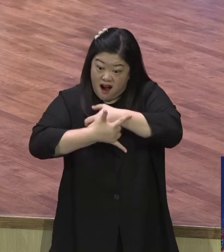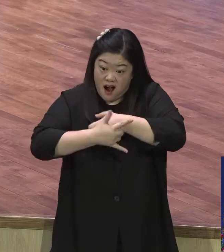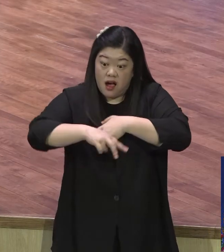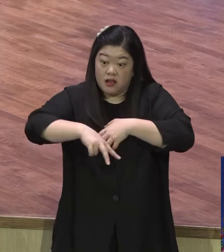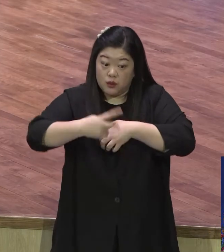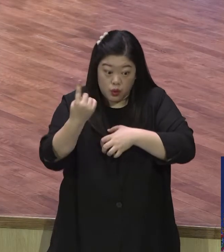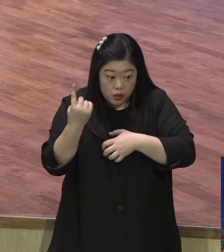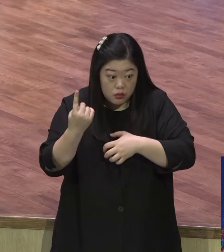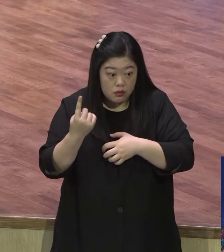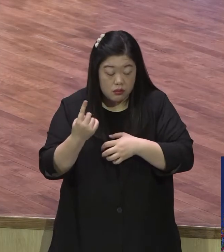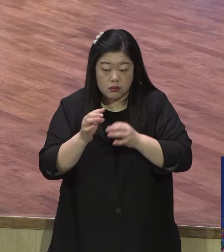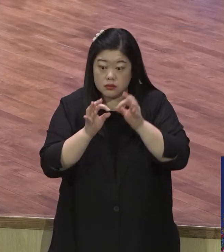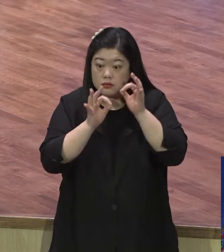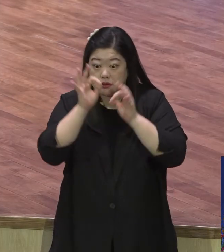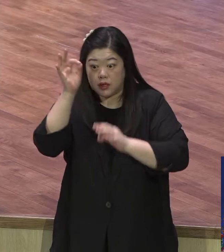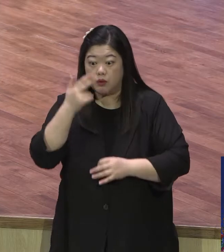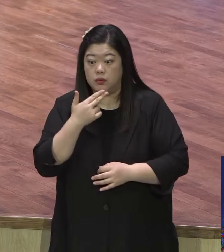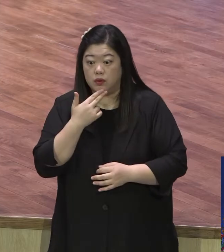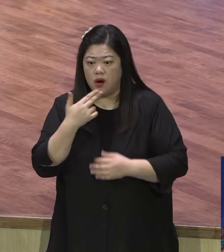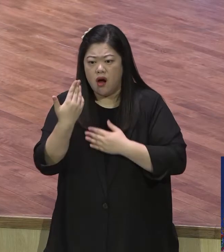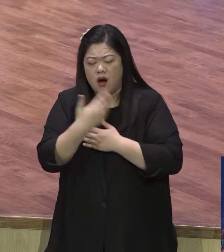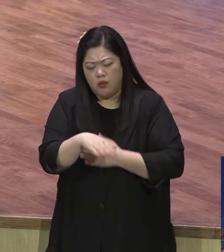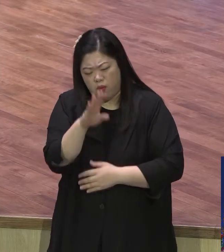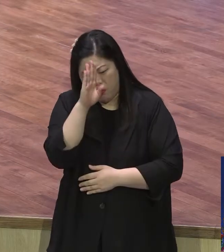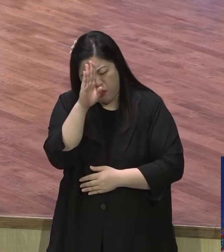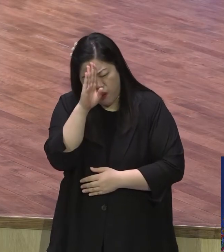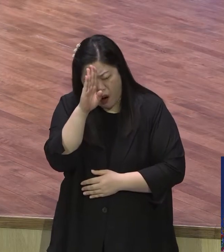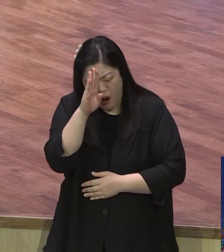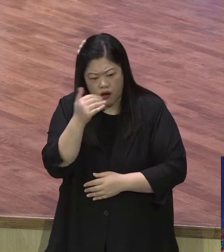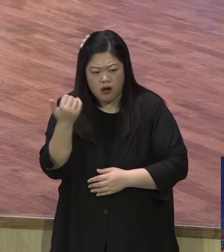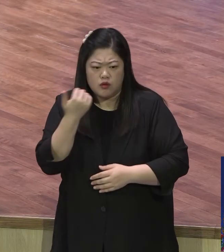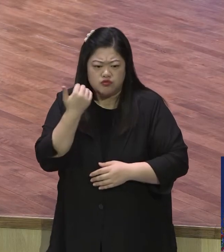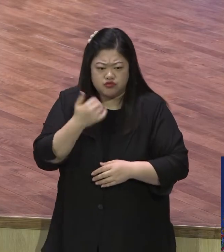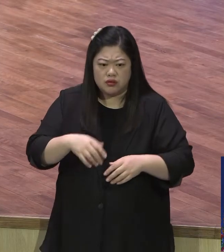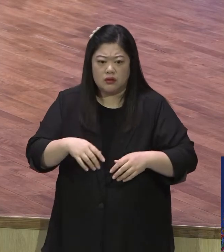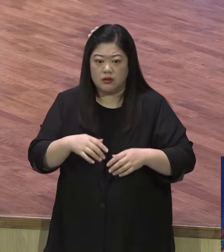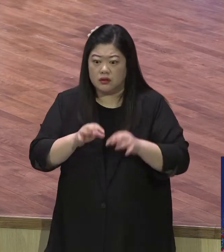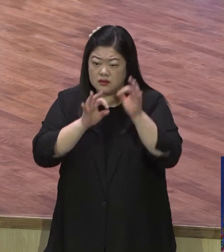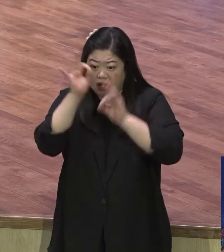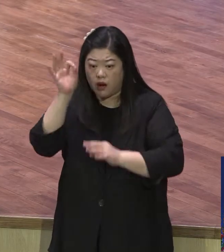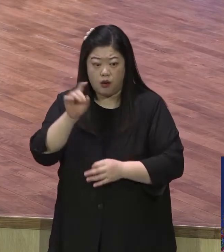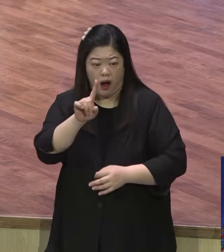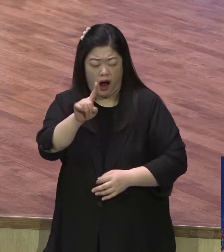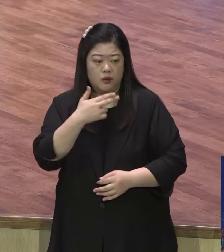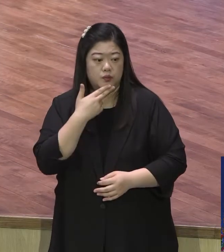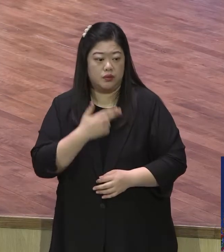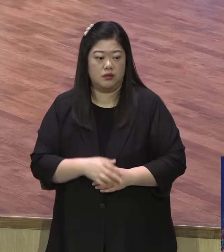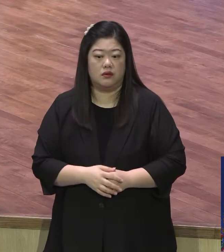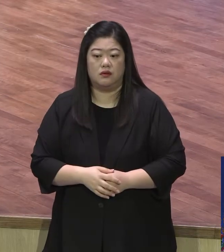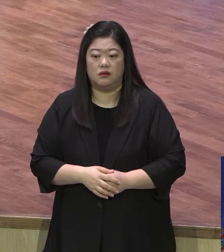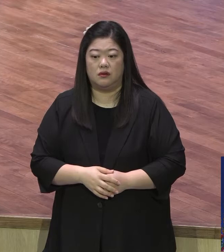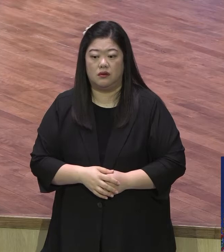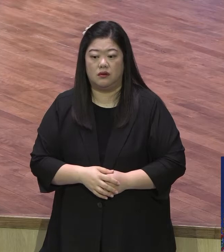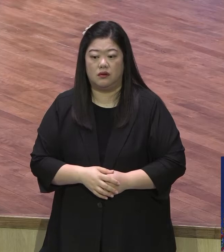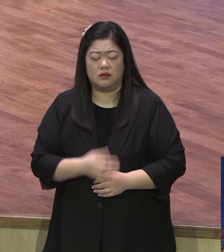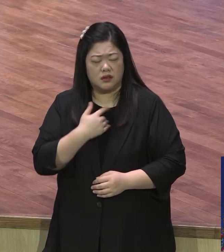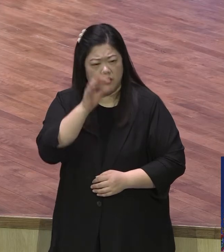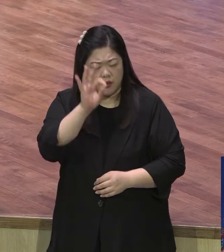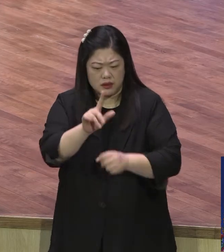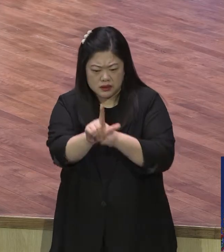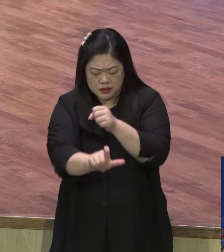그렇게 다녀왔는데도 병들어가지고 누가 어디 사고나 한 건도 없어요 아 이것만